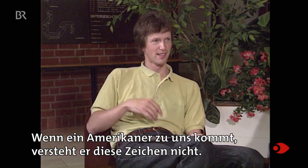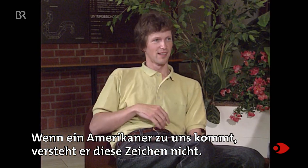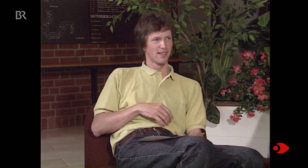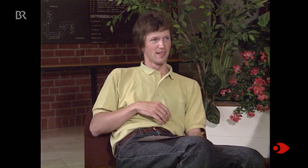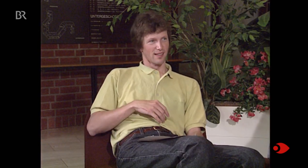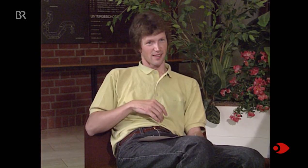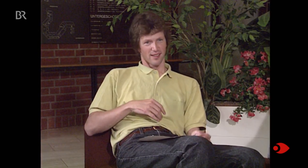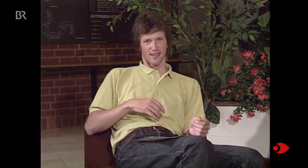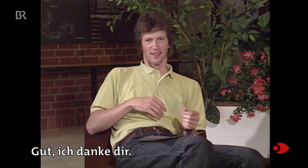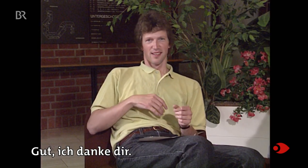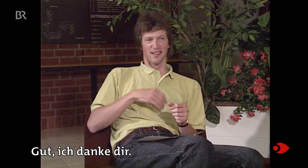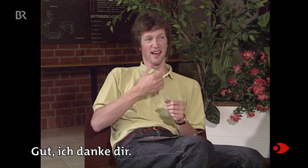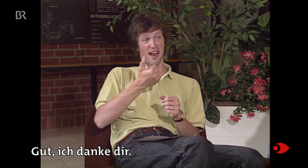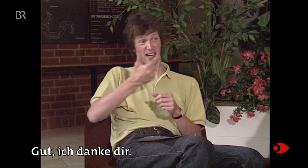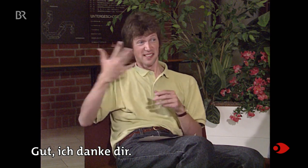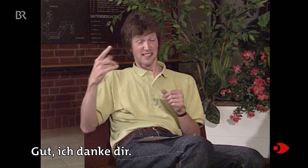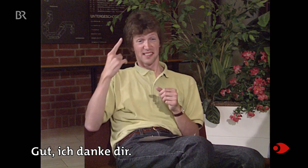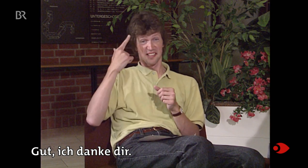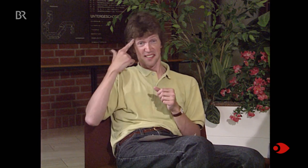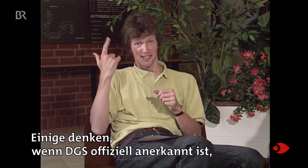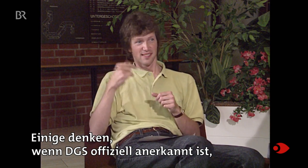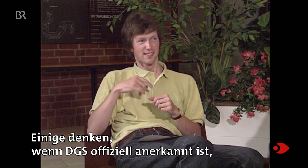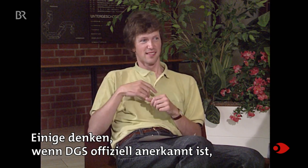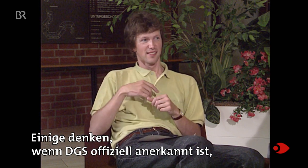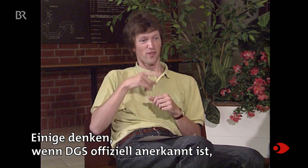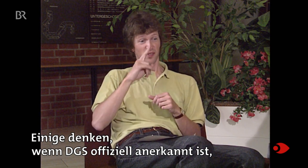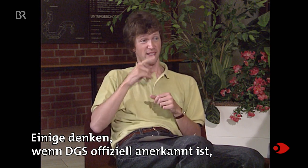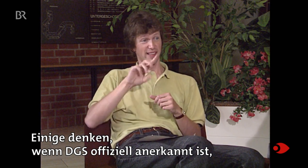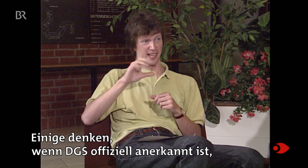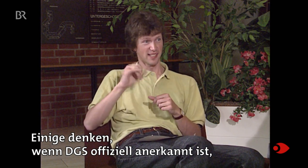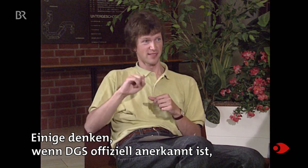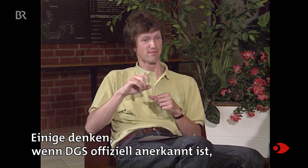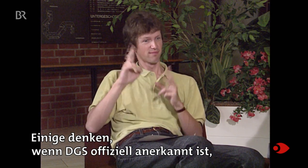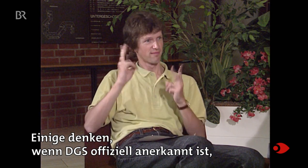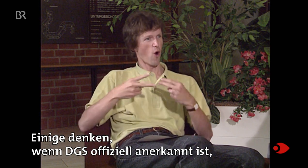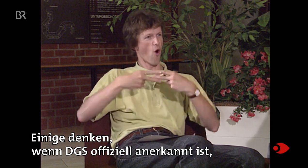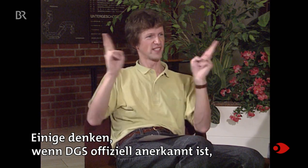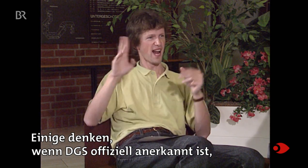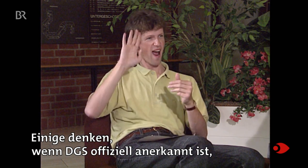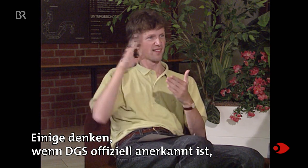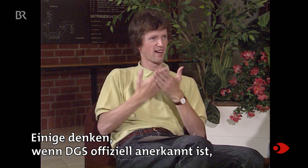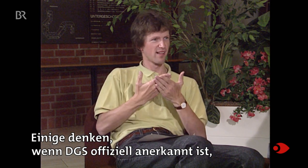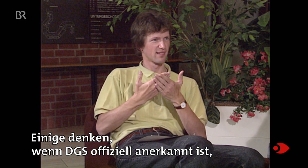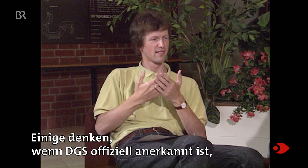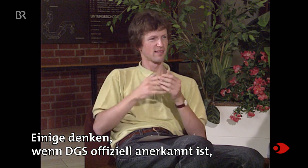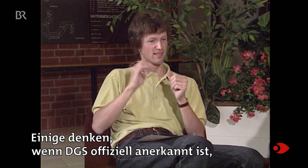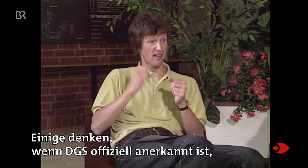nicht. Gut, ich danke dir. Einige denken, wenn DGS offiziell anerkannt ist,